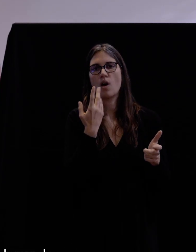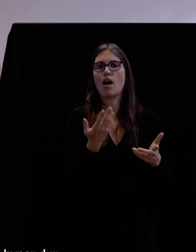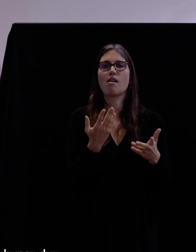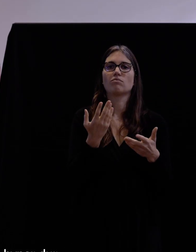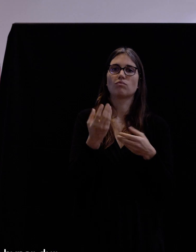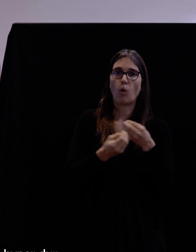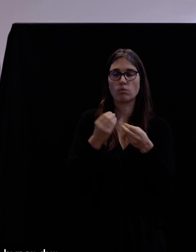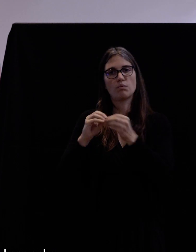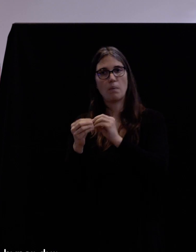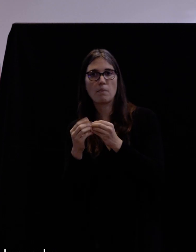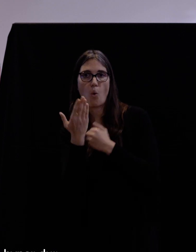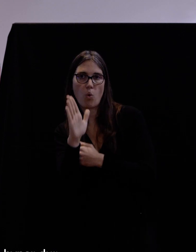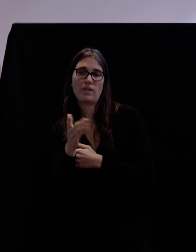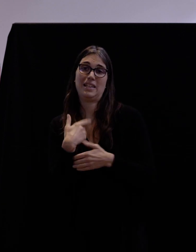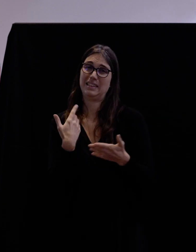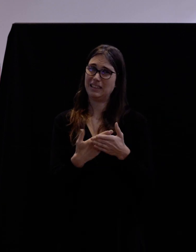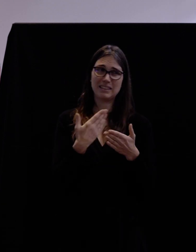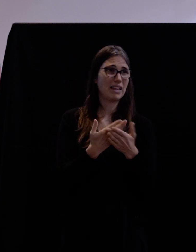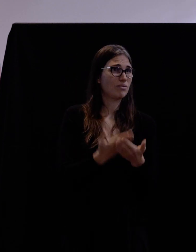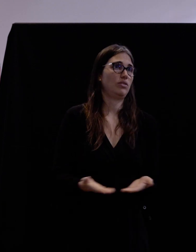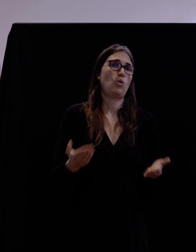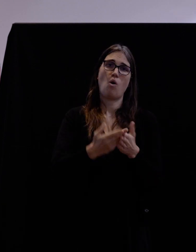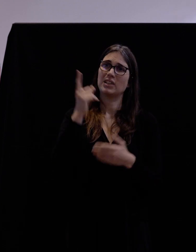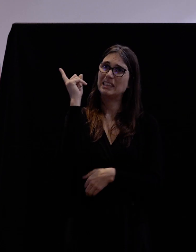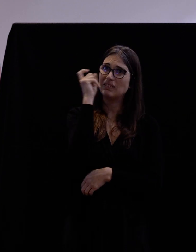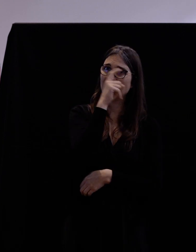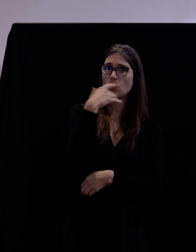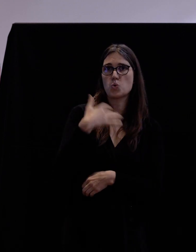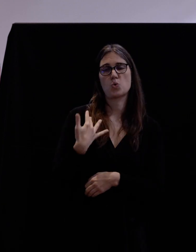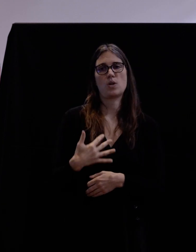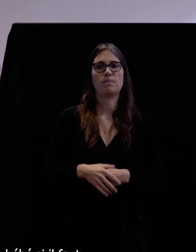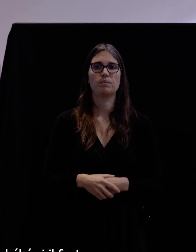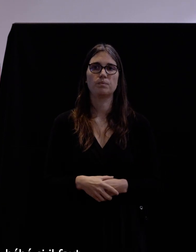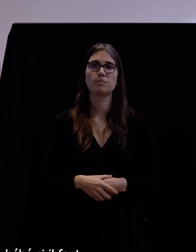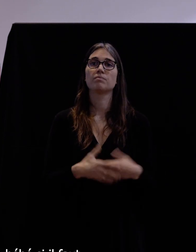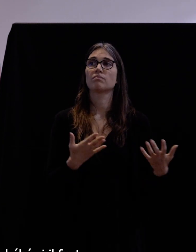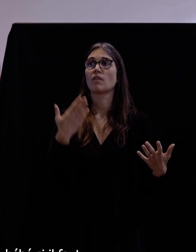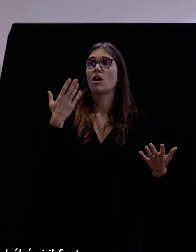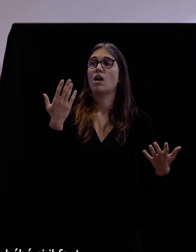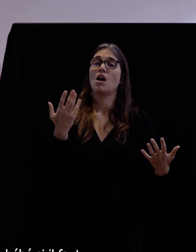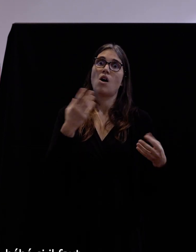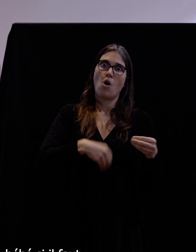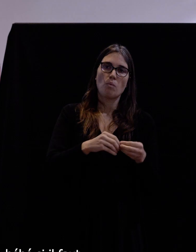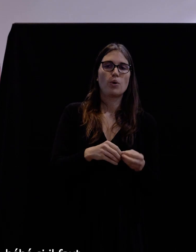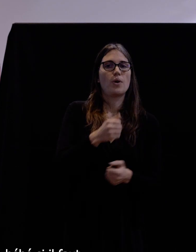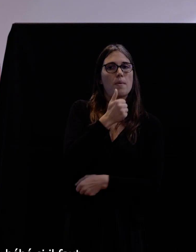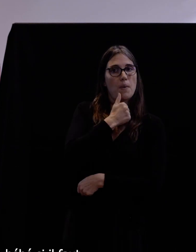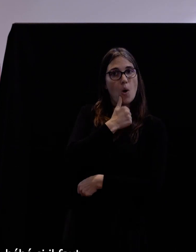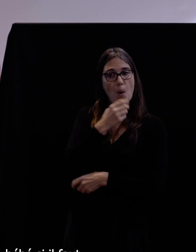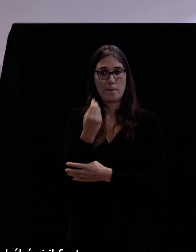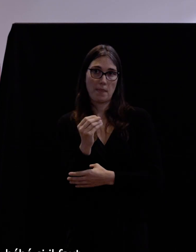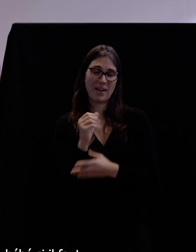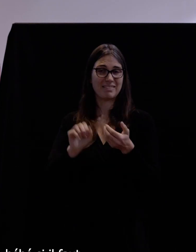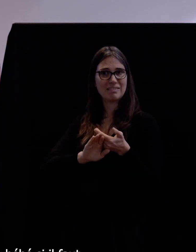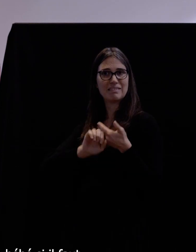comme moment pour ceux qui l'ont vécu. Voilà. Donc, plus les séparations mère-bébé s'il faut.